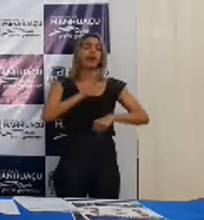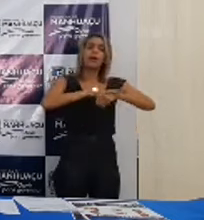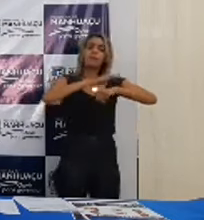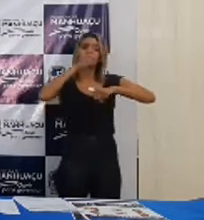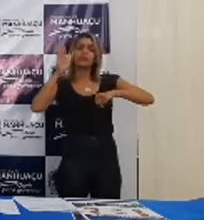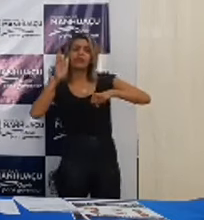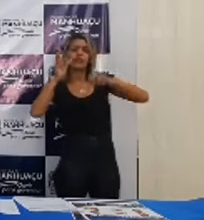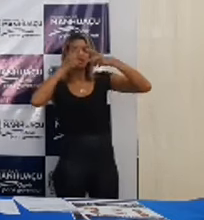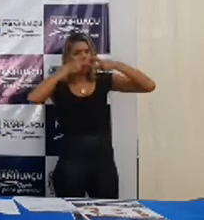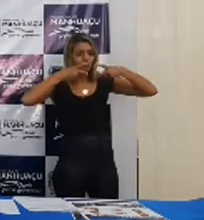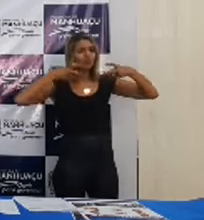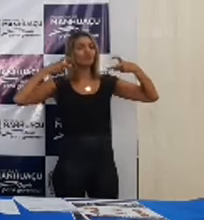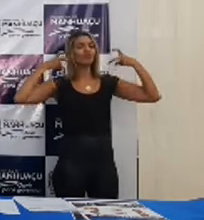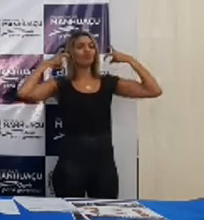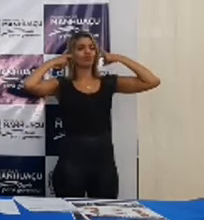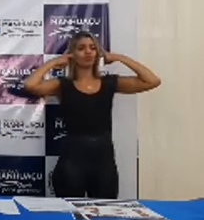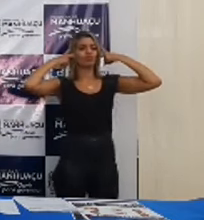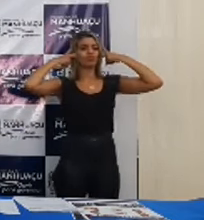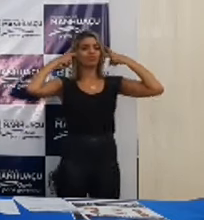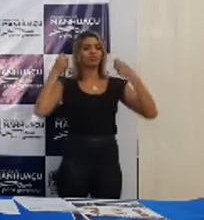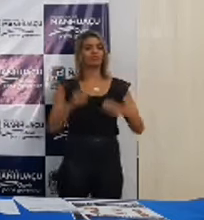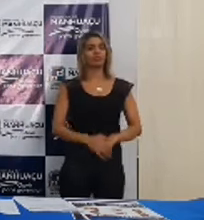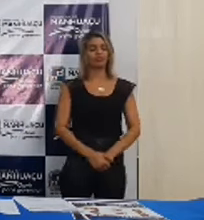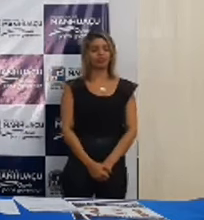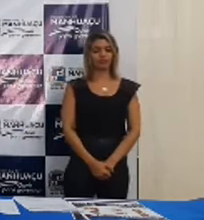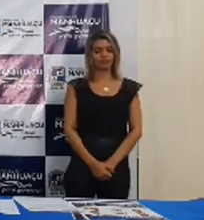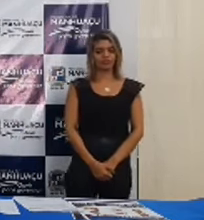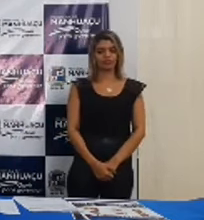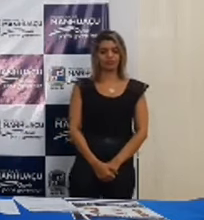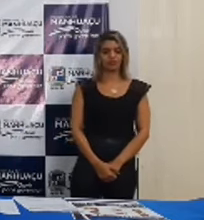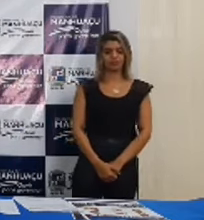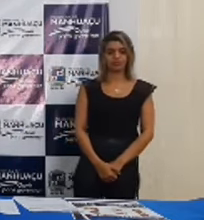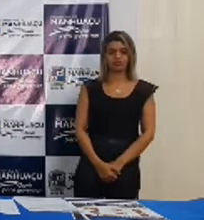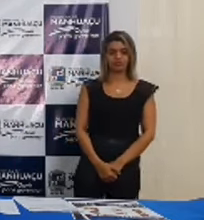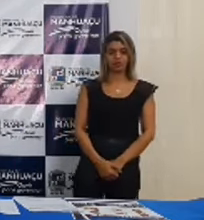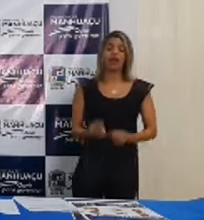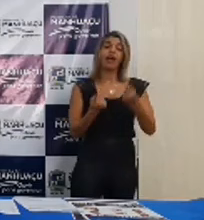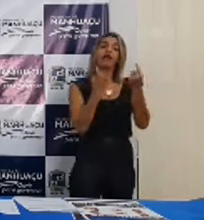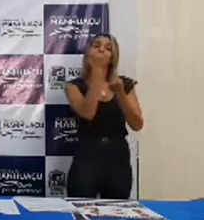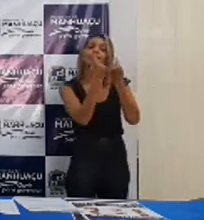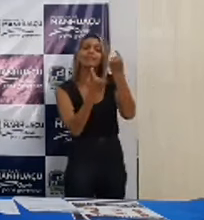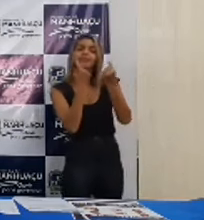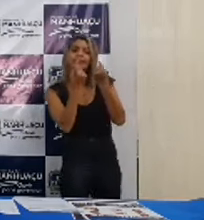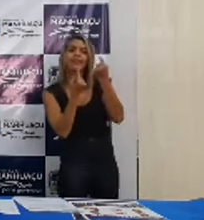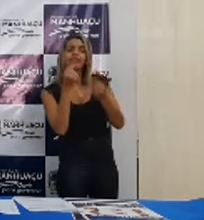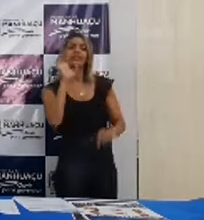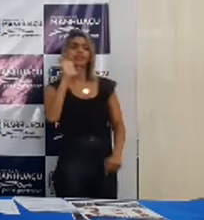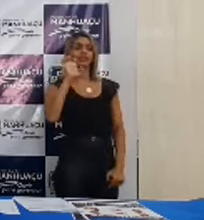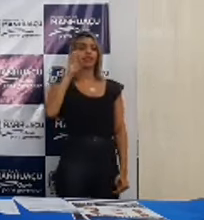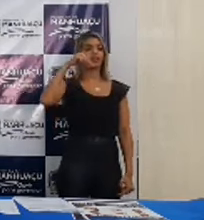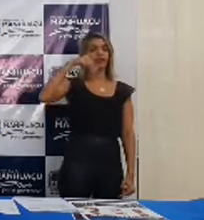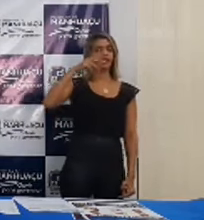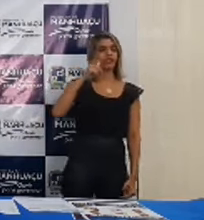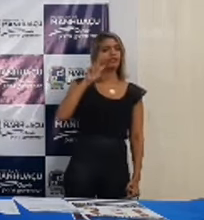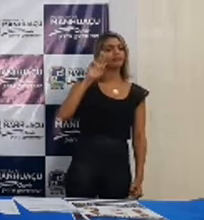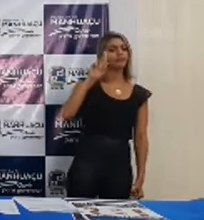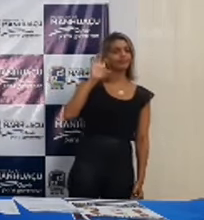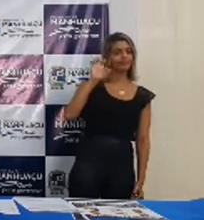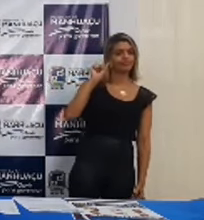questão do funcionamento comercial interno, e são diretrizes de trabalho de cada empresa. Nós temos empresas que até doando